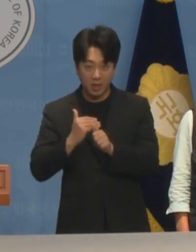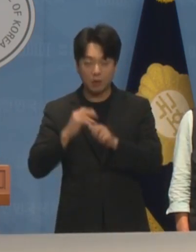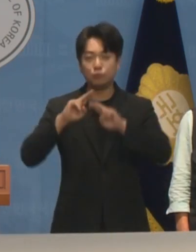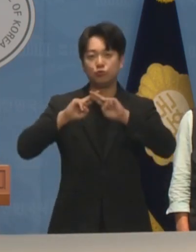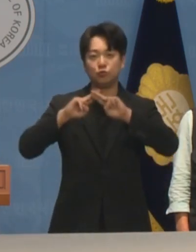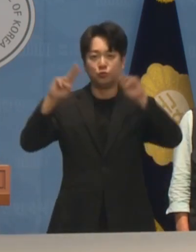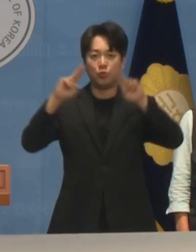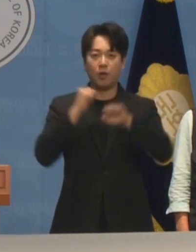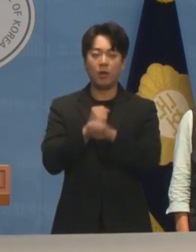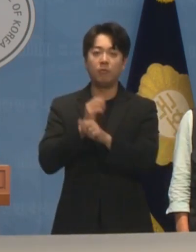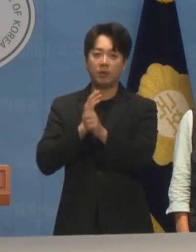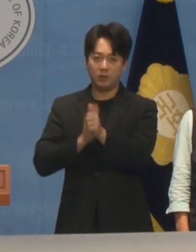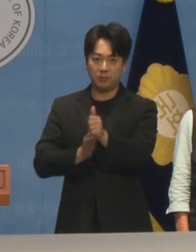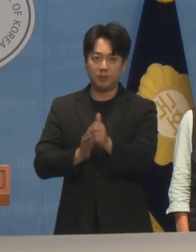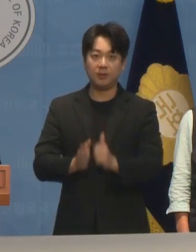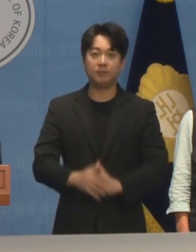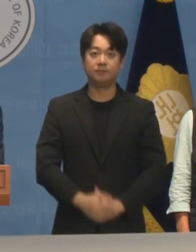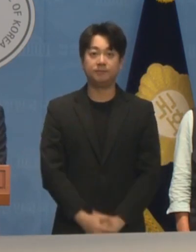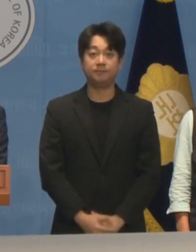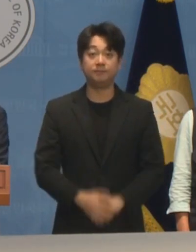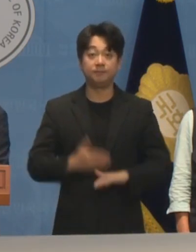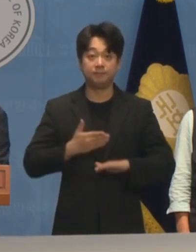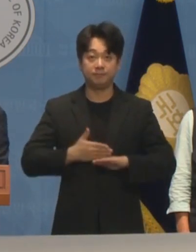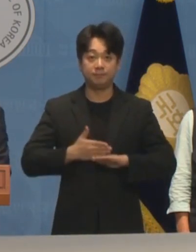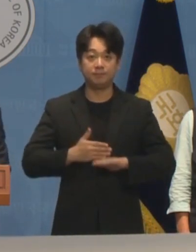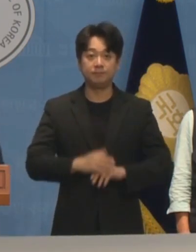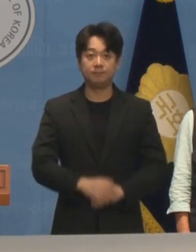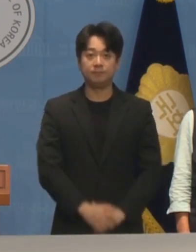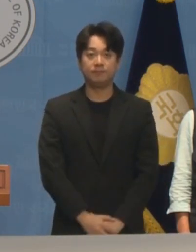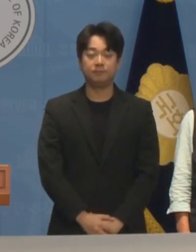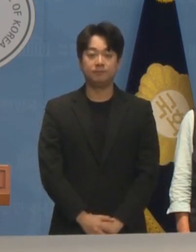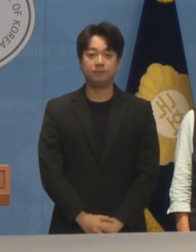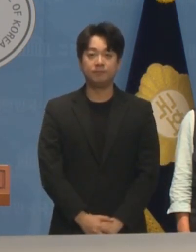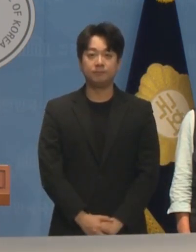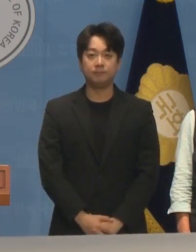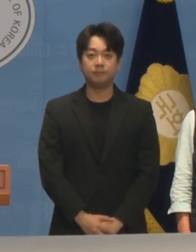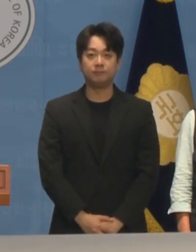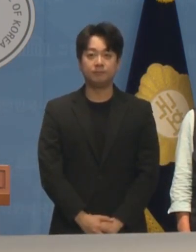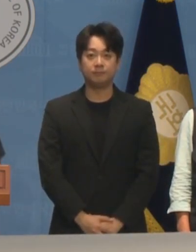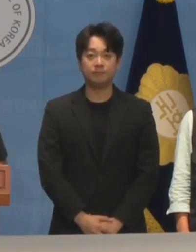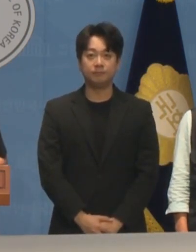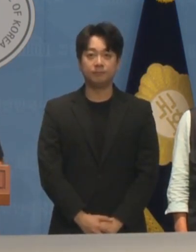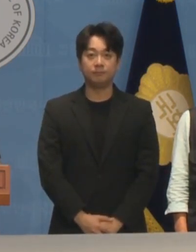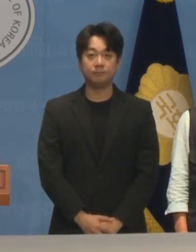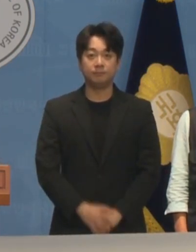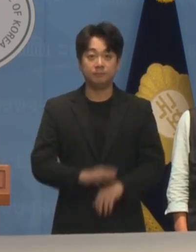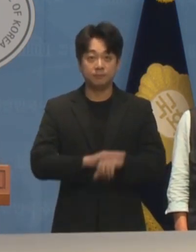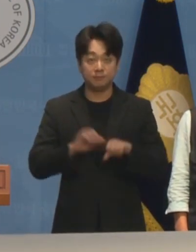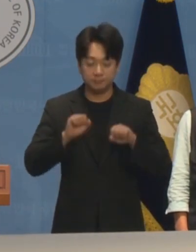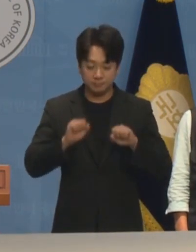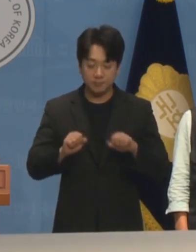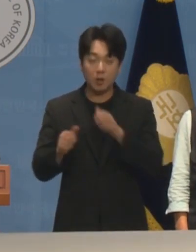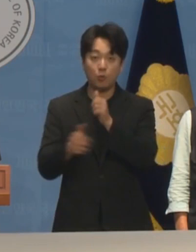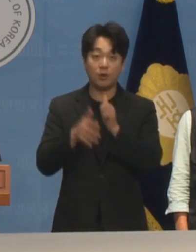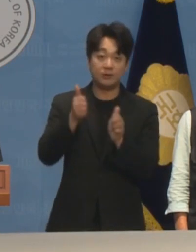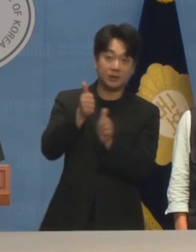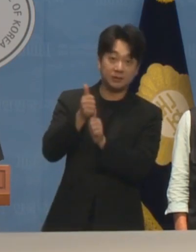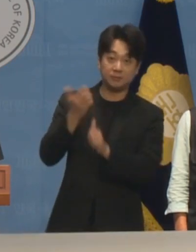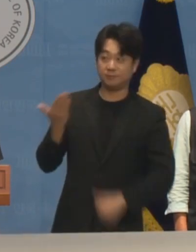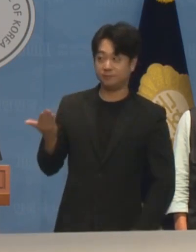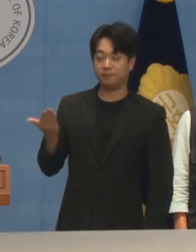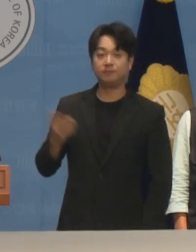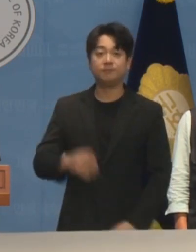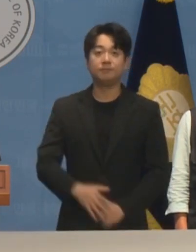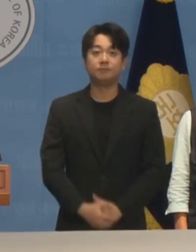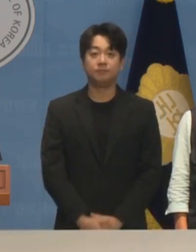강력하게 촉구합니다. 예, 감사합니다. 순서대로 하시죠. 네, 반갑습니다. 금속노조 부위원장 허원입니다.